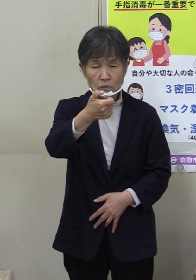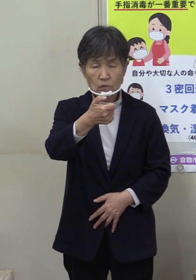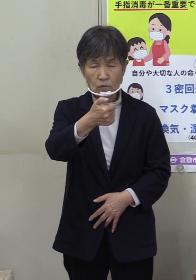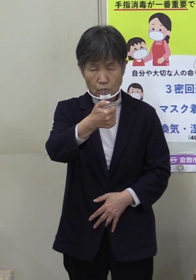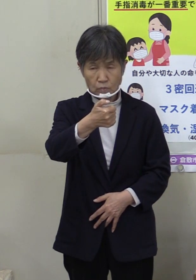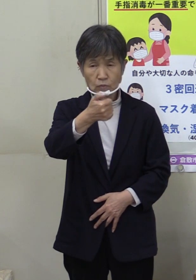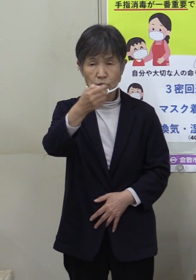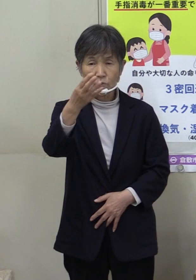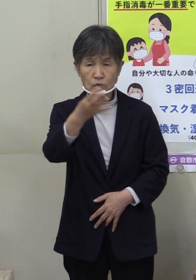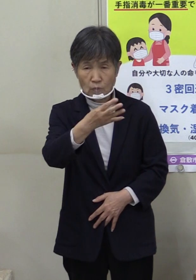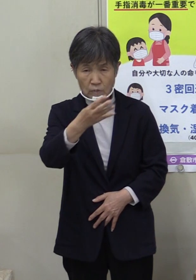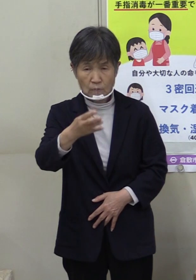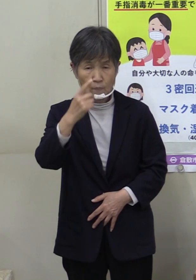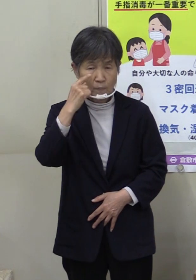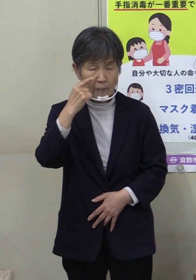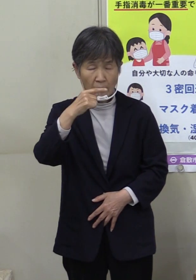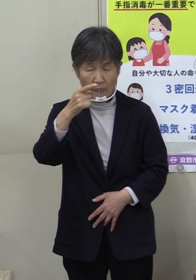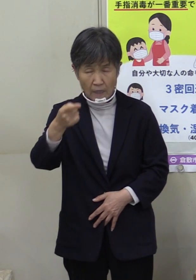954から